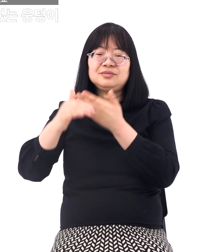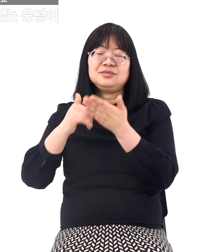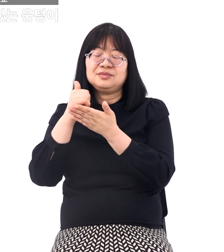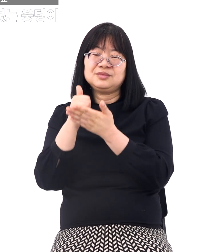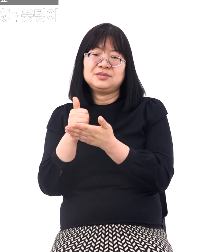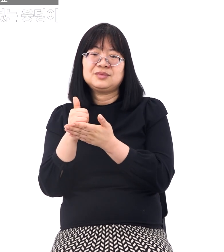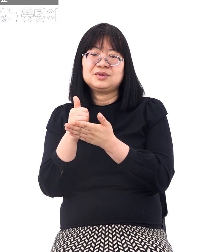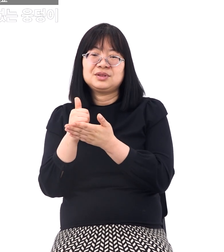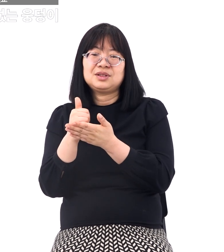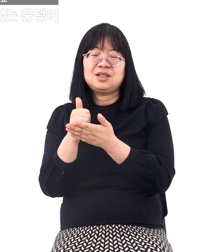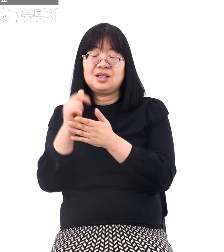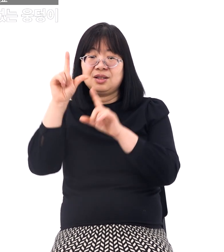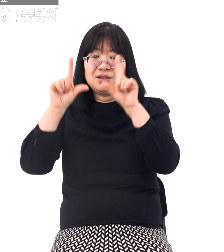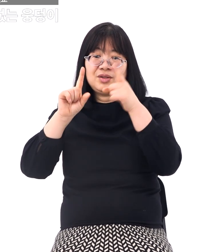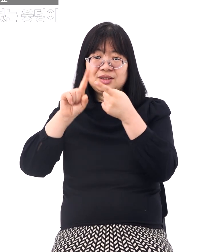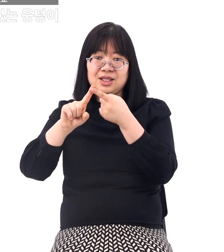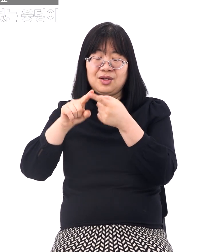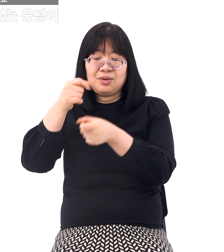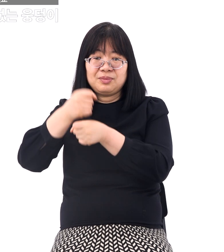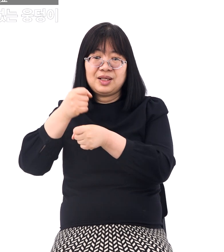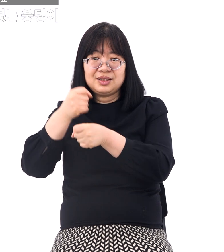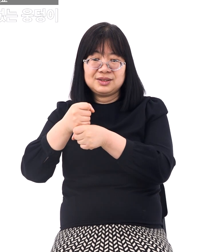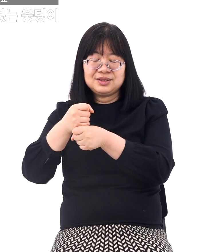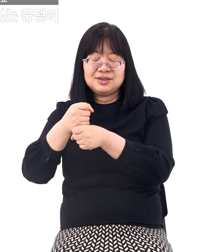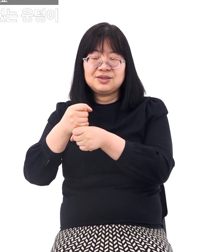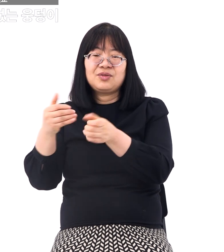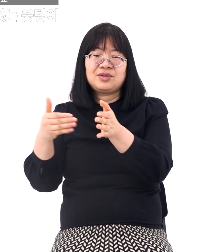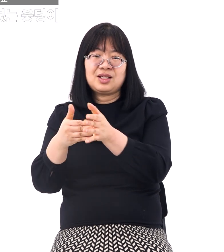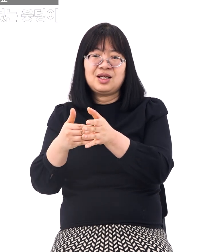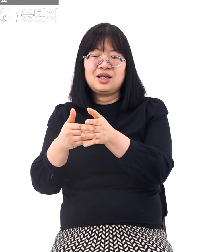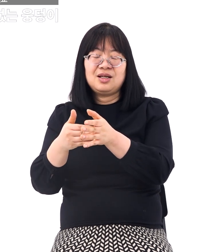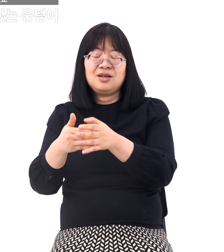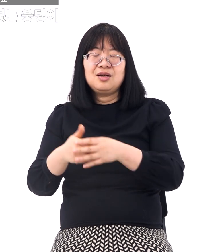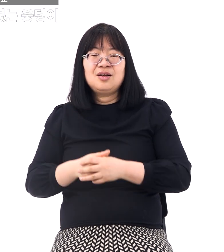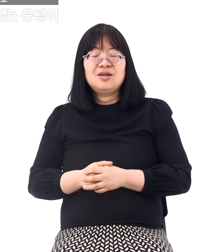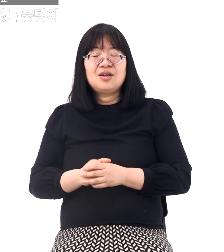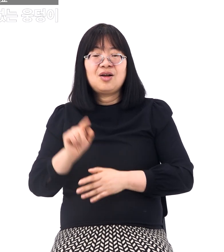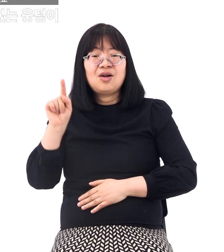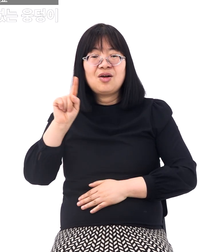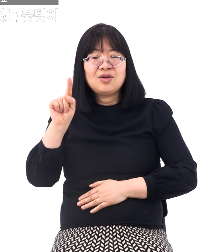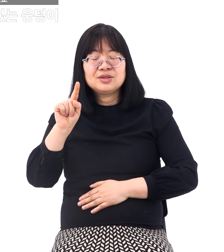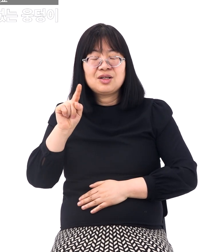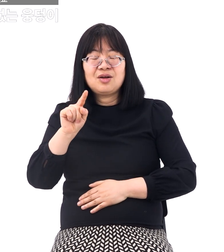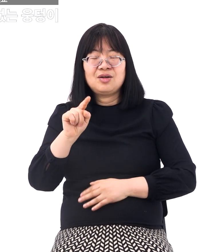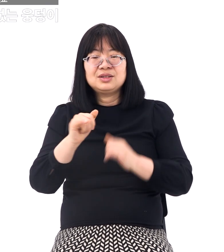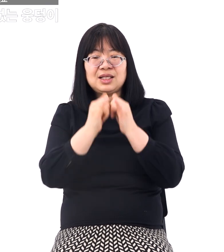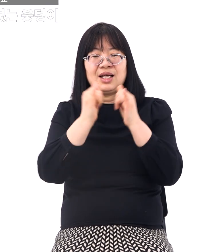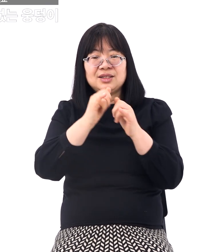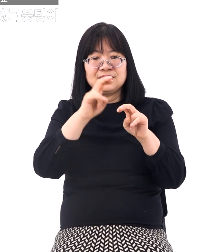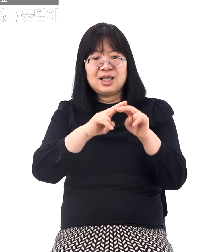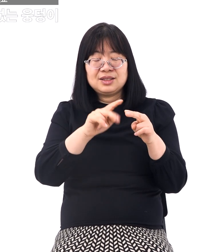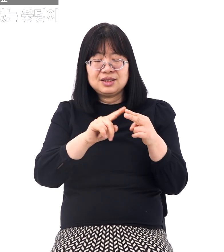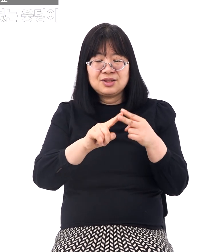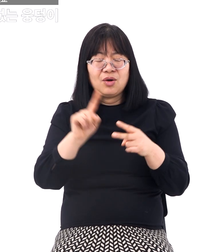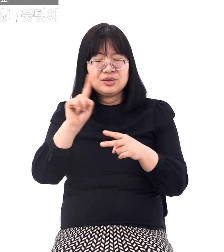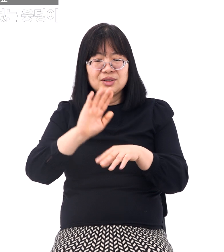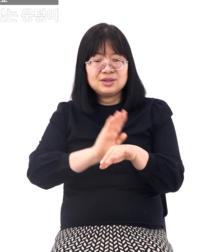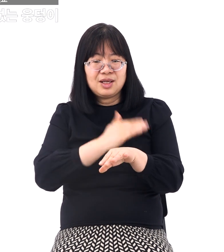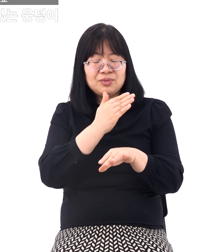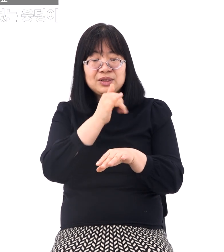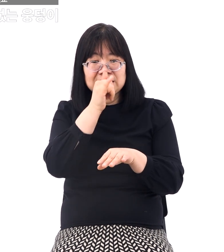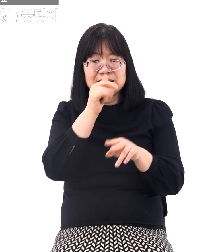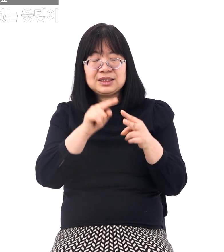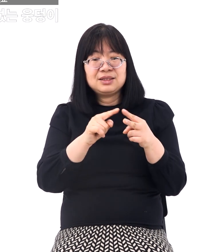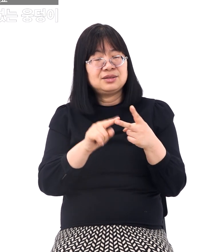하나님의 형상대로 빚어진 존재다. 그가 어떤 지위에 있든 어떤 잘못된 길에 서